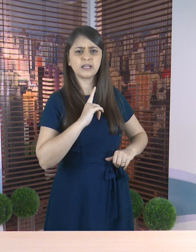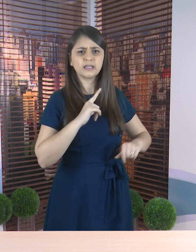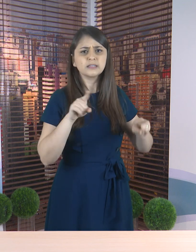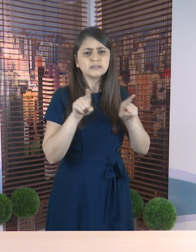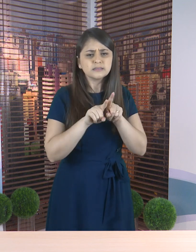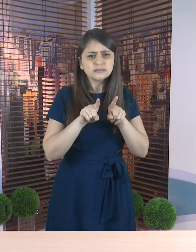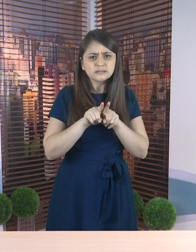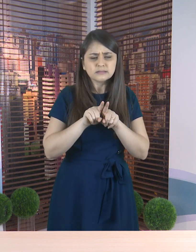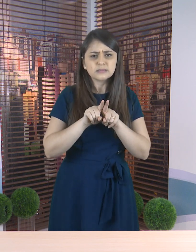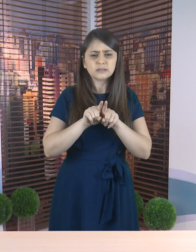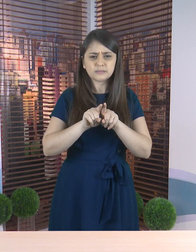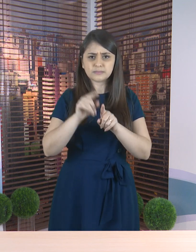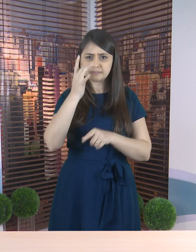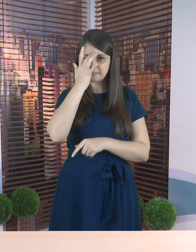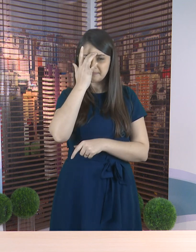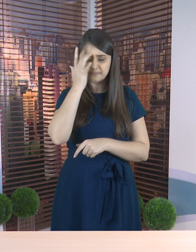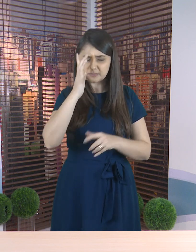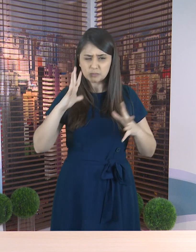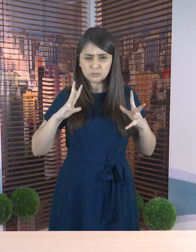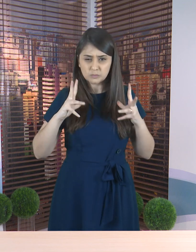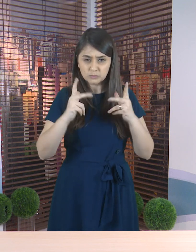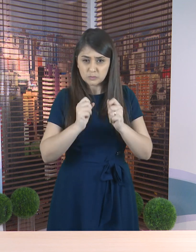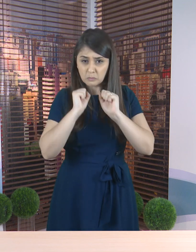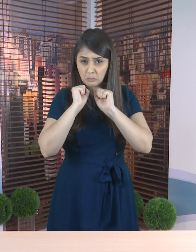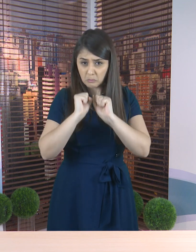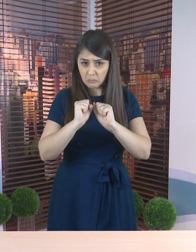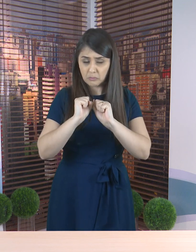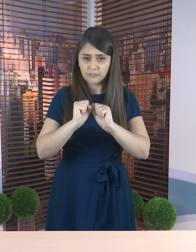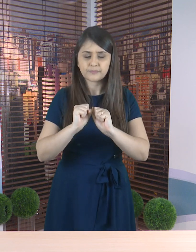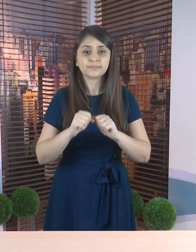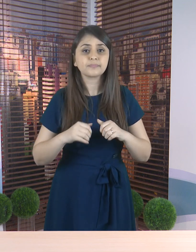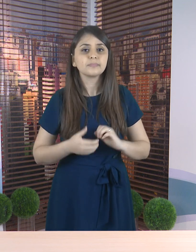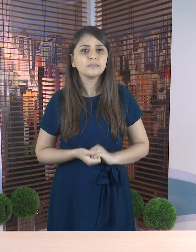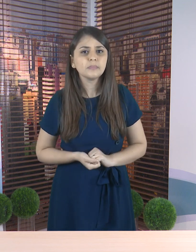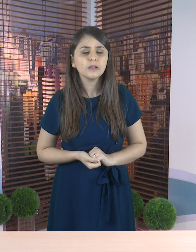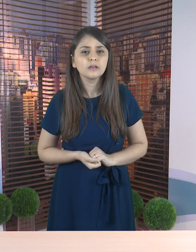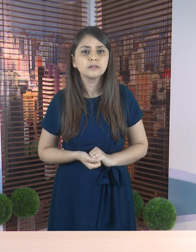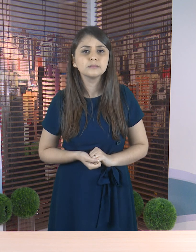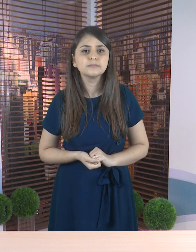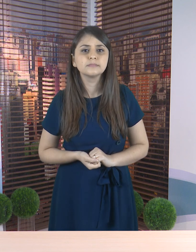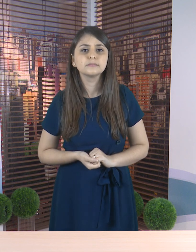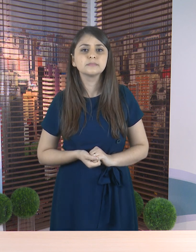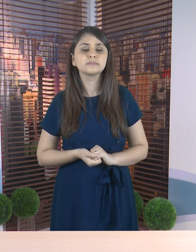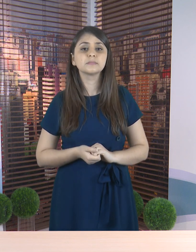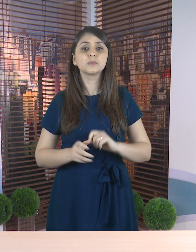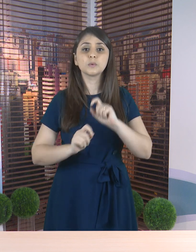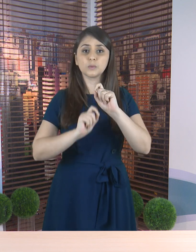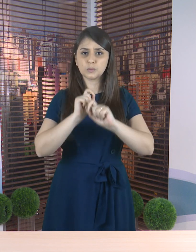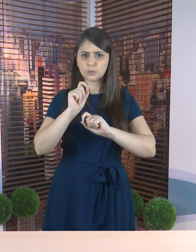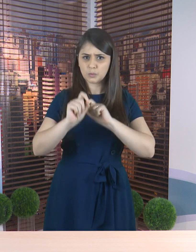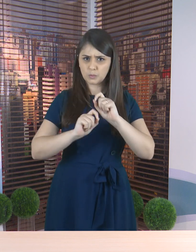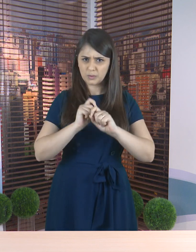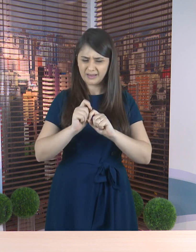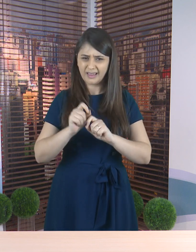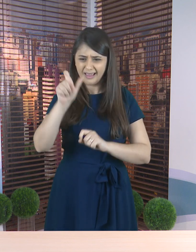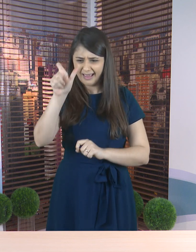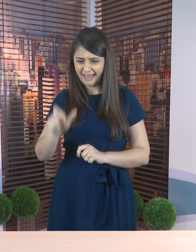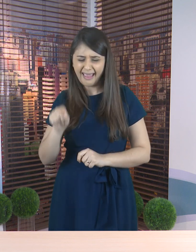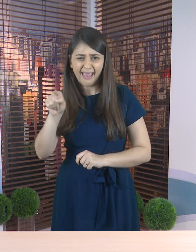legalista. E para completar, a sua teologia limita a soberania de Deus na sua capacidade